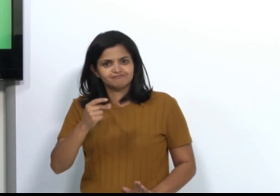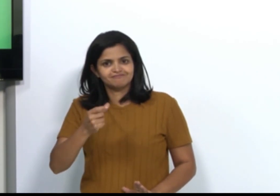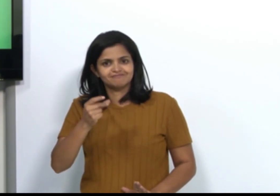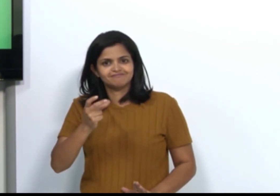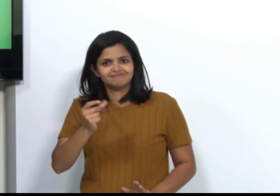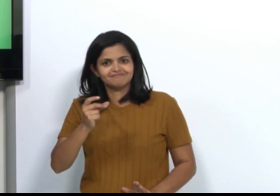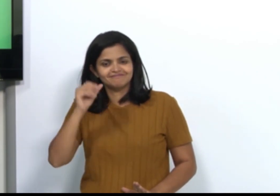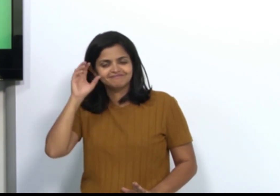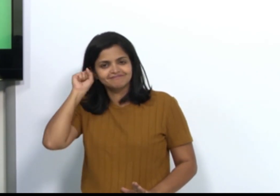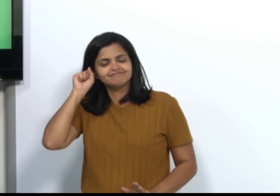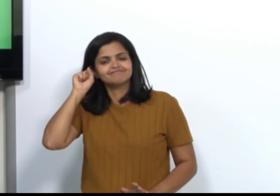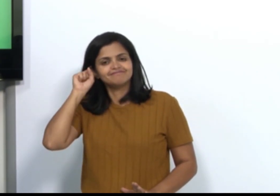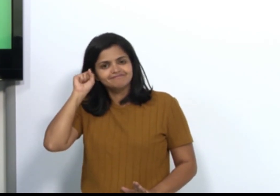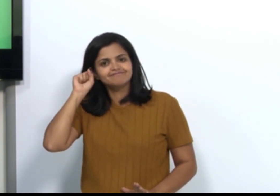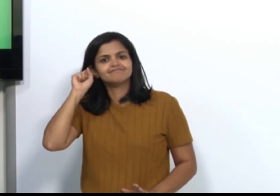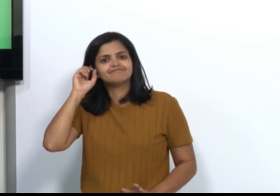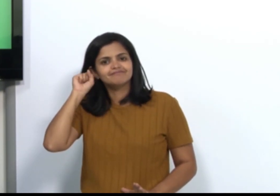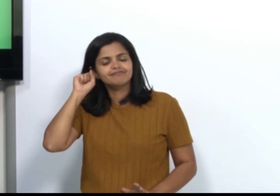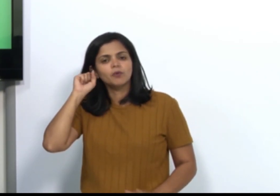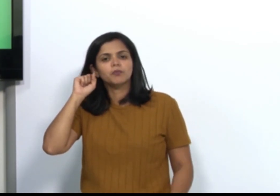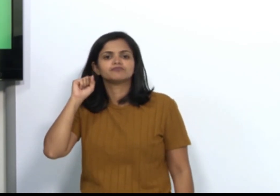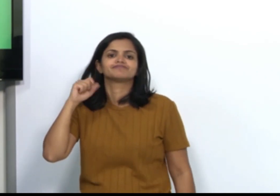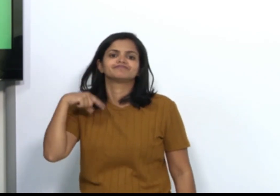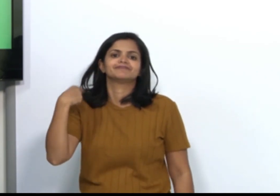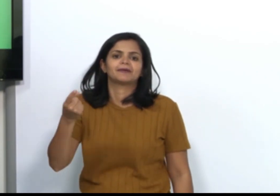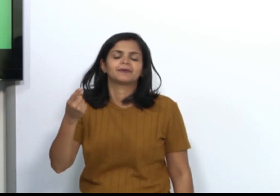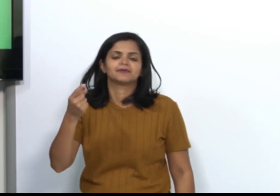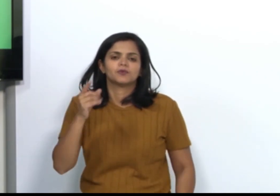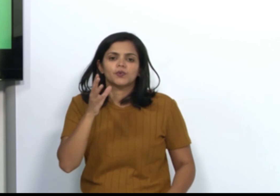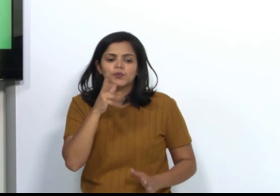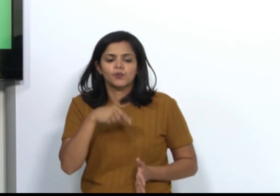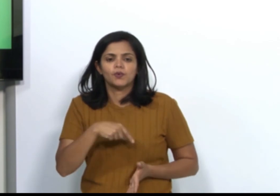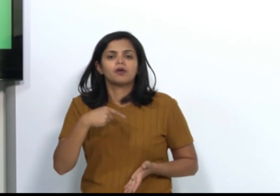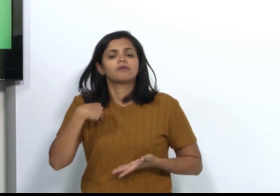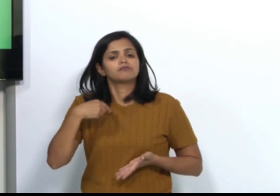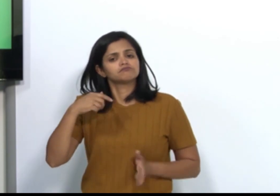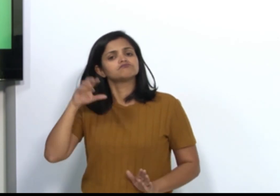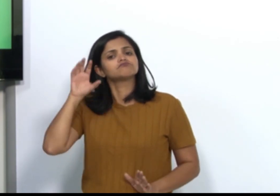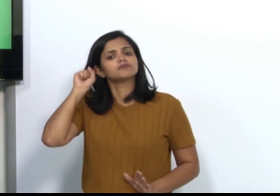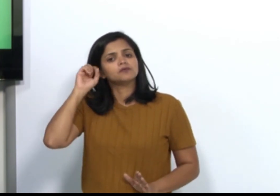Eu nasci ouvinte. Então perceba que o sinal de nascer ele continuou.